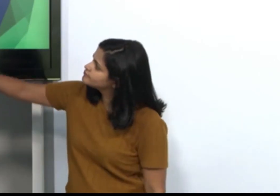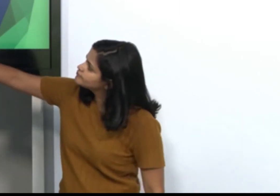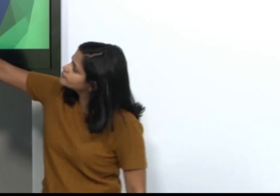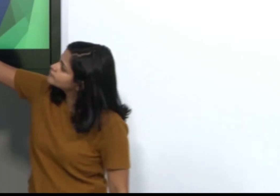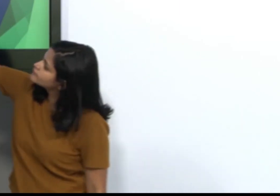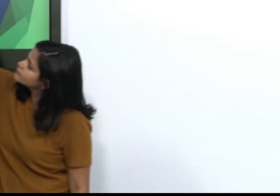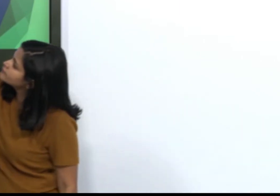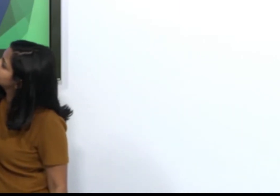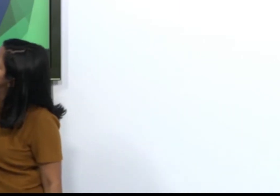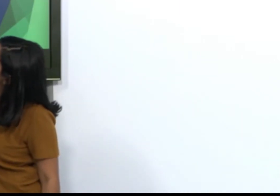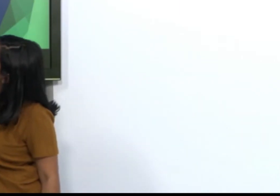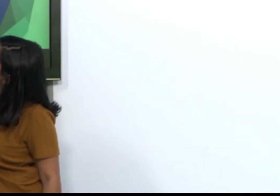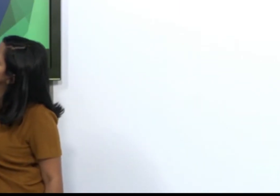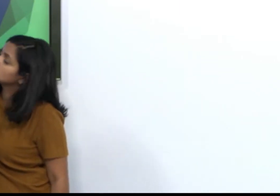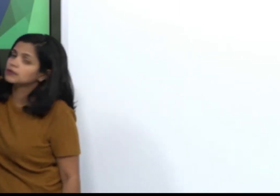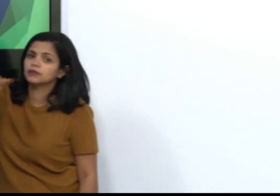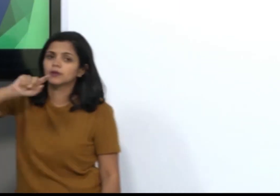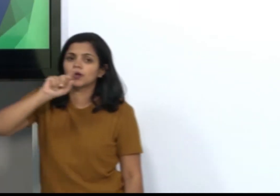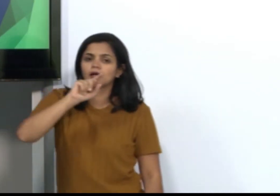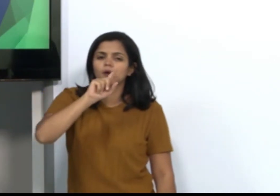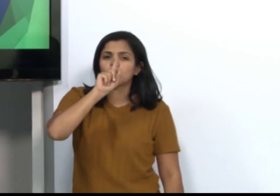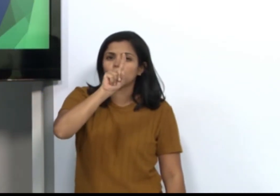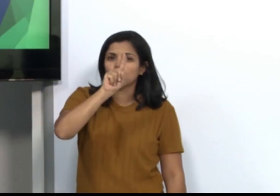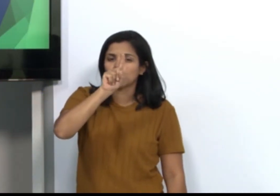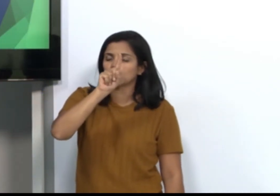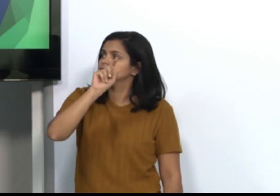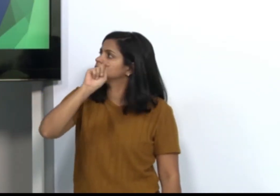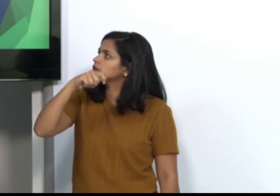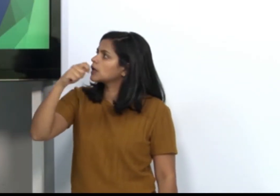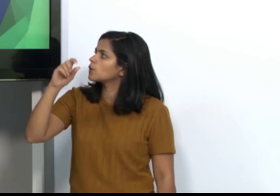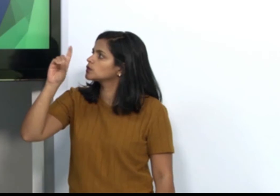Agora, temos já as nossas trilhas prontas. Vejam.